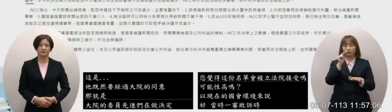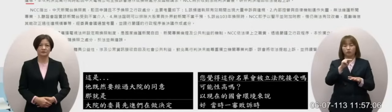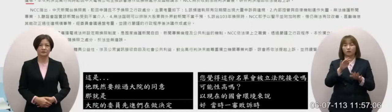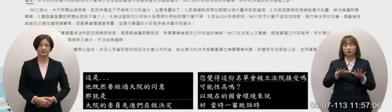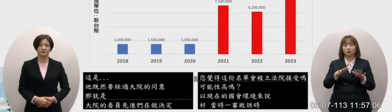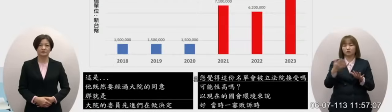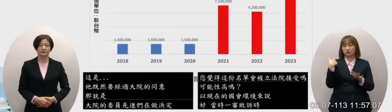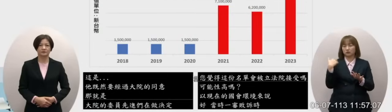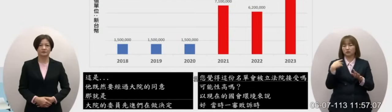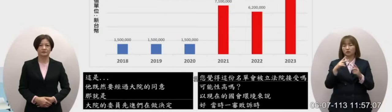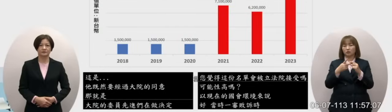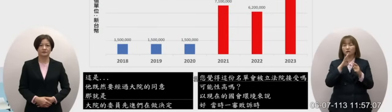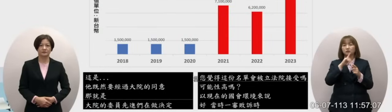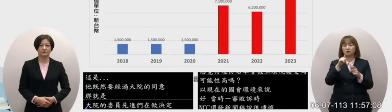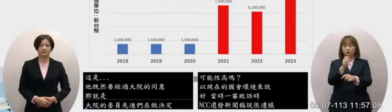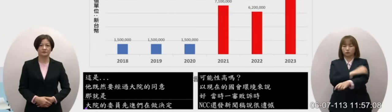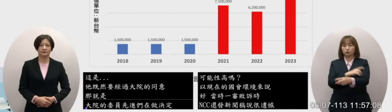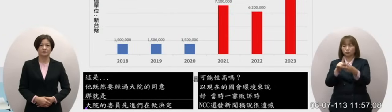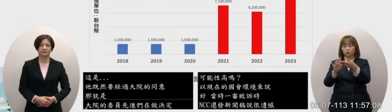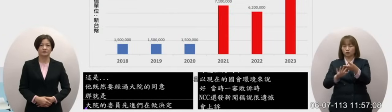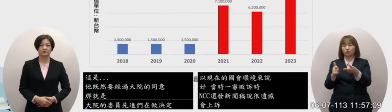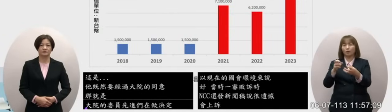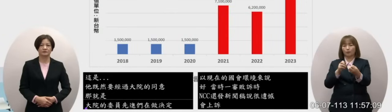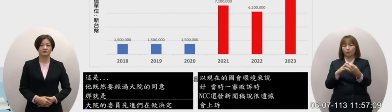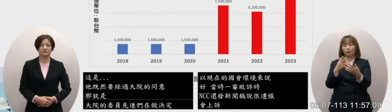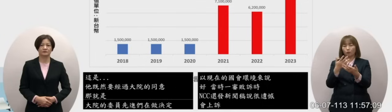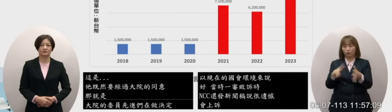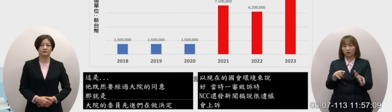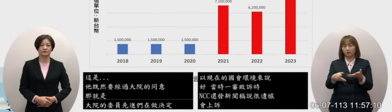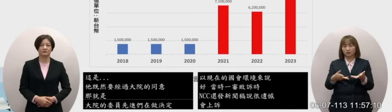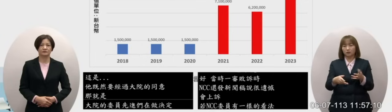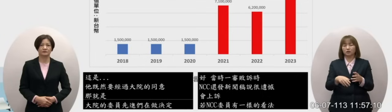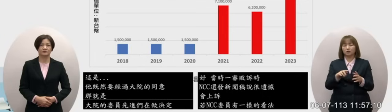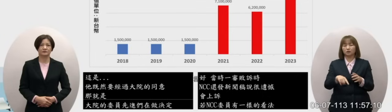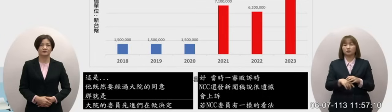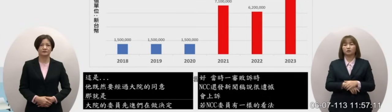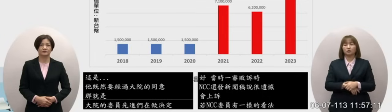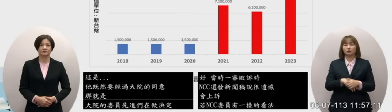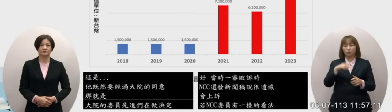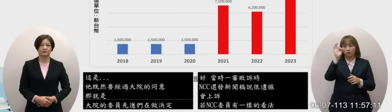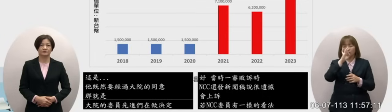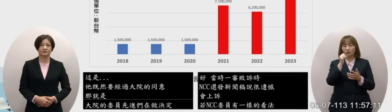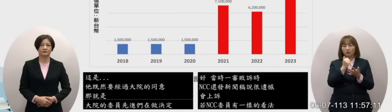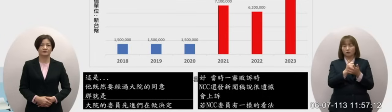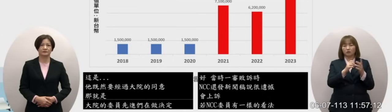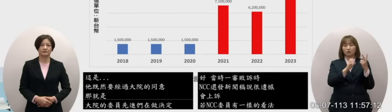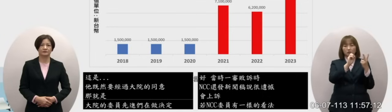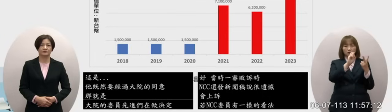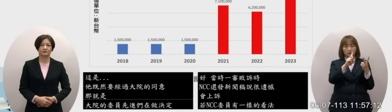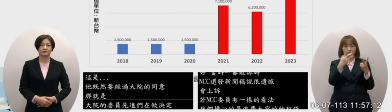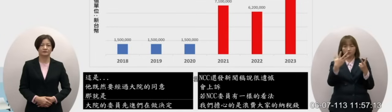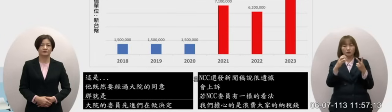下，先前我有跟这个过客主委讨论过这个事情哦。我们看一下，我们找出了从